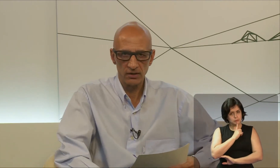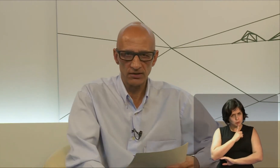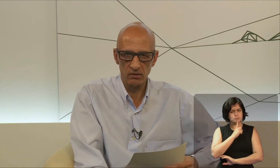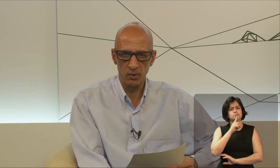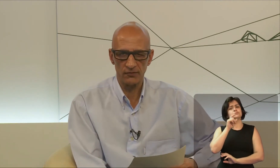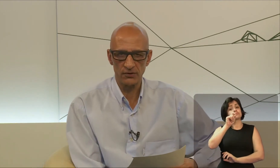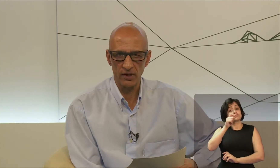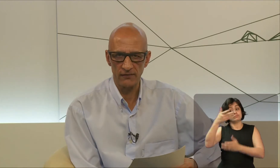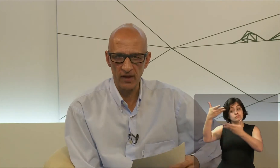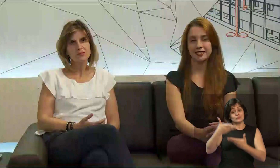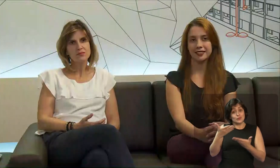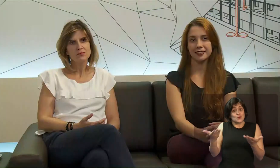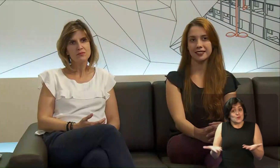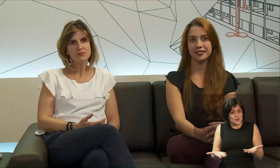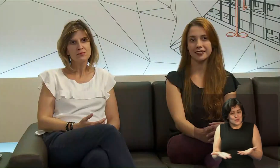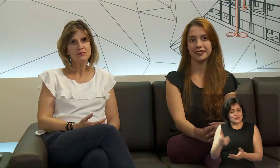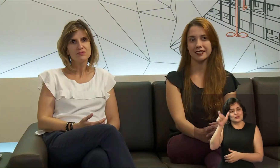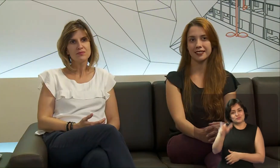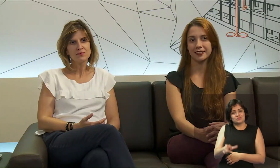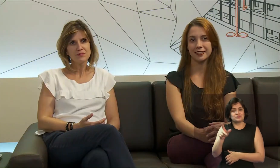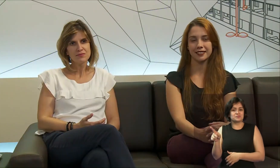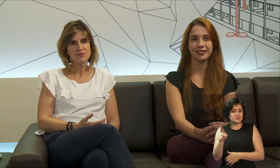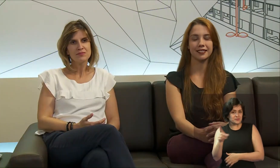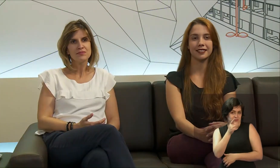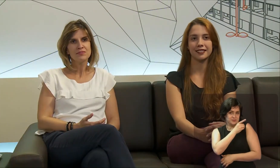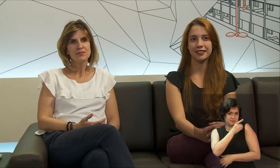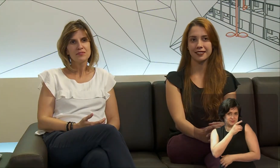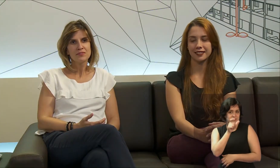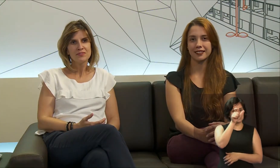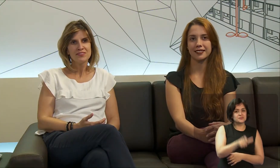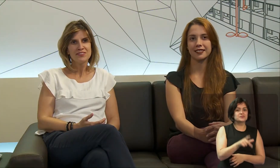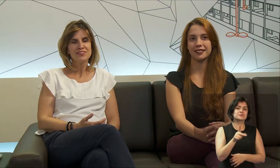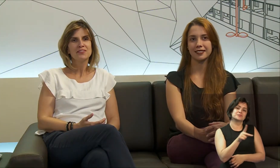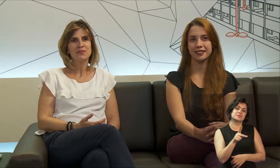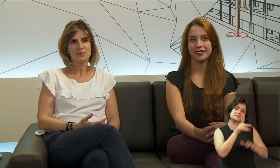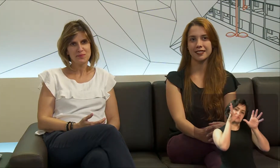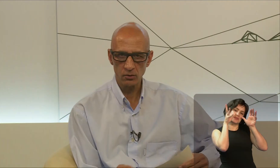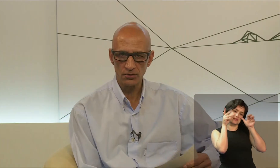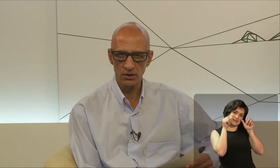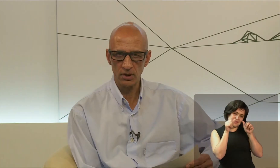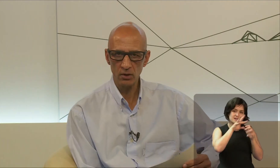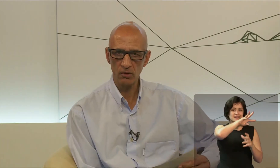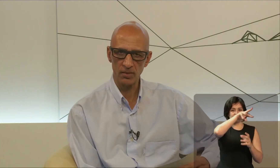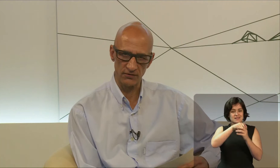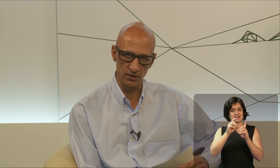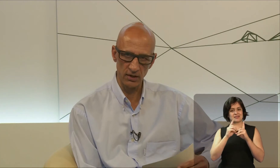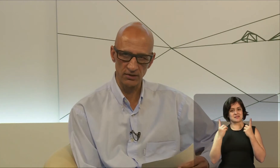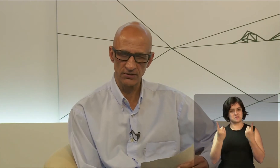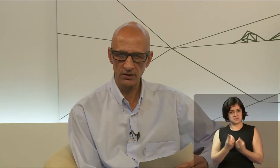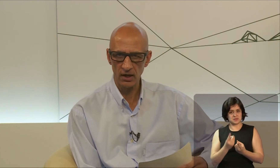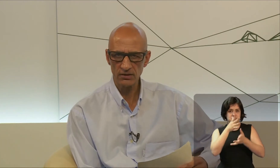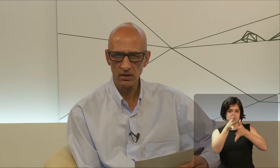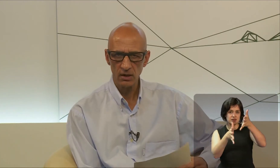são a professora Débora Campos e Mariane Stampfel, do Departamento de Língua Brasileira de Sinais,